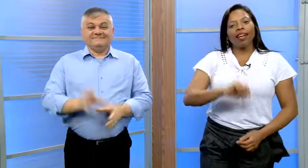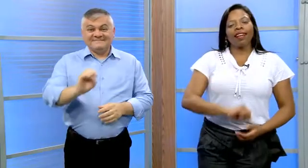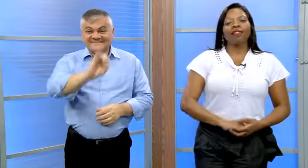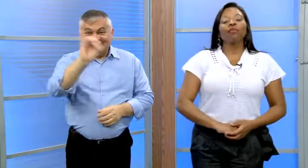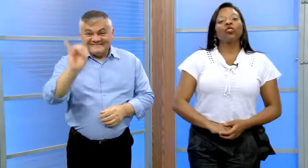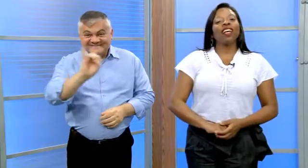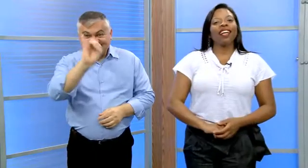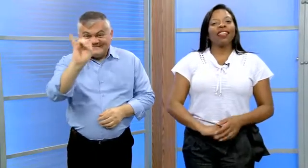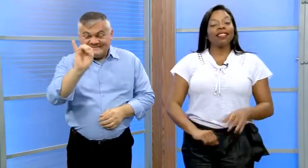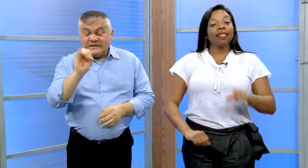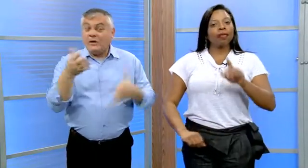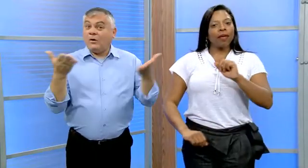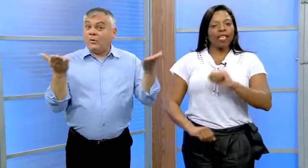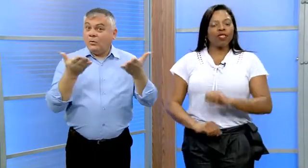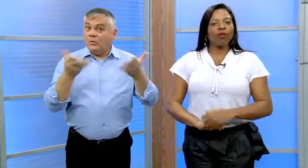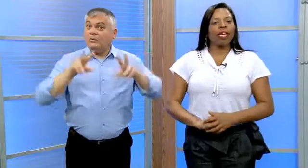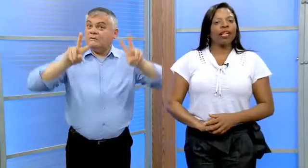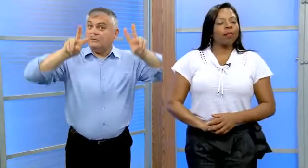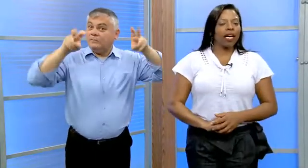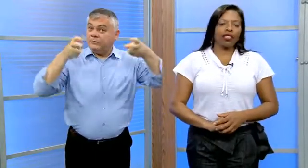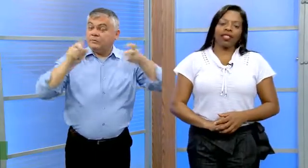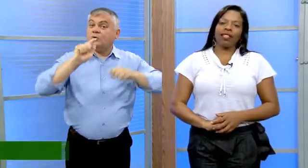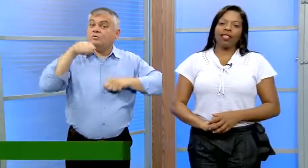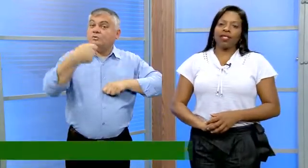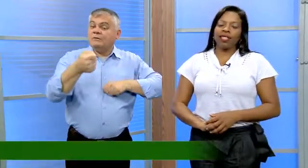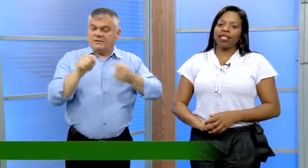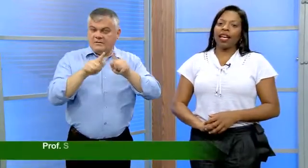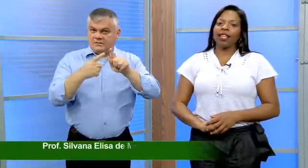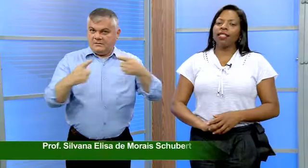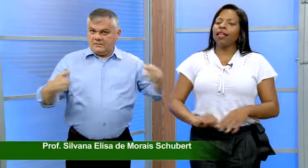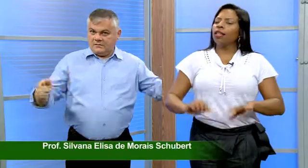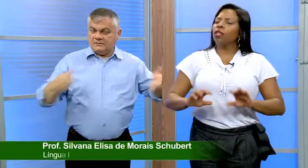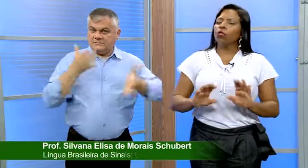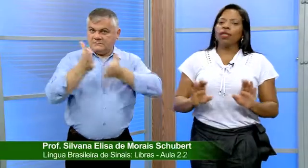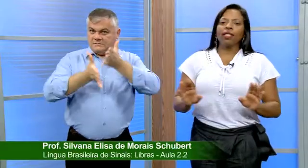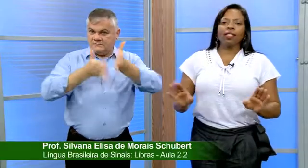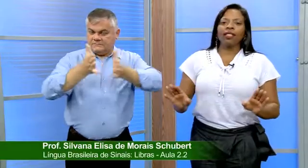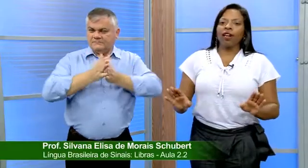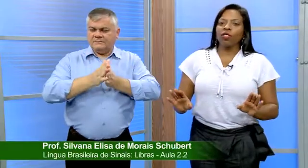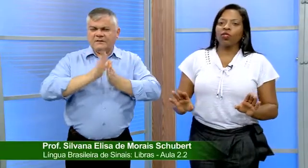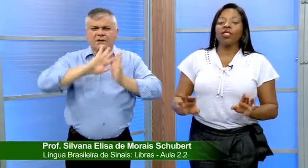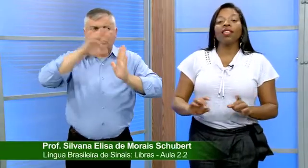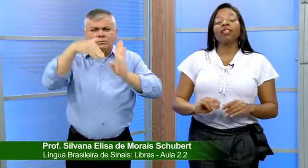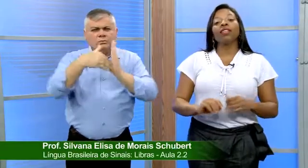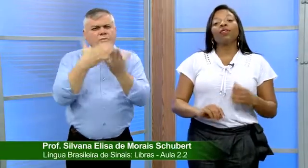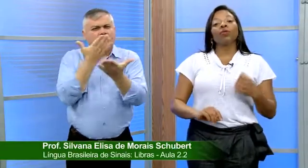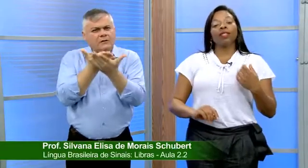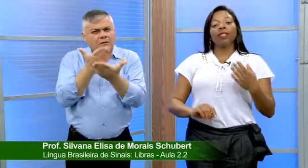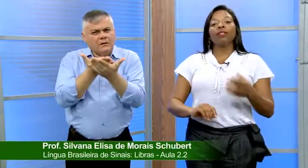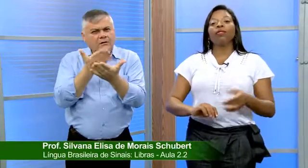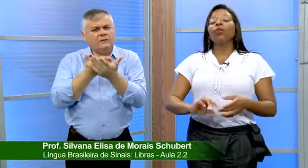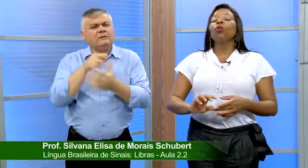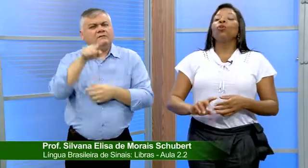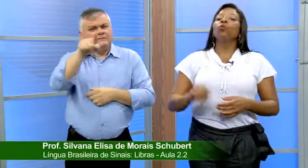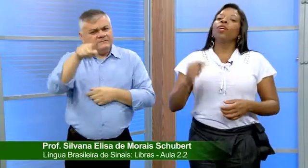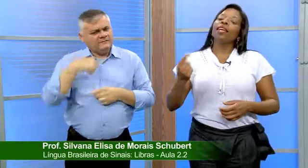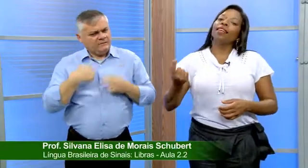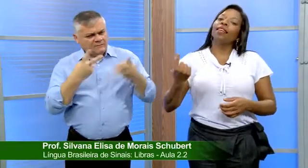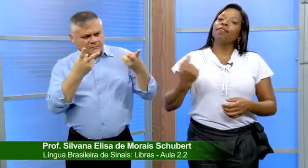lá, vamos falar também sobre a gramática da língua de sinais. Em todas as aulas, vocês estarão notando um ir e